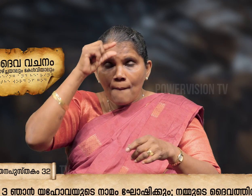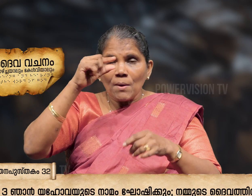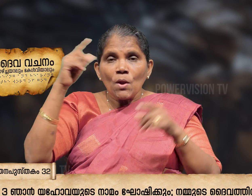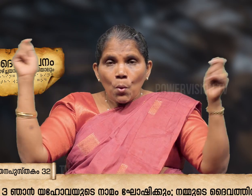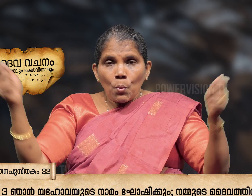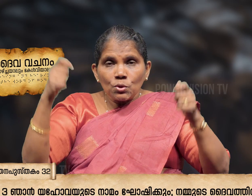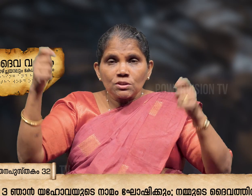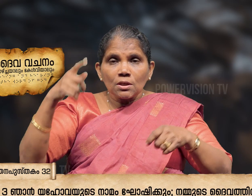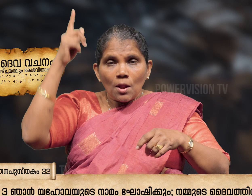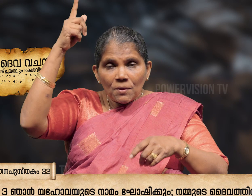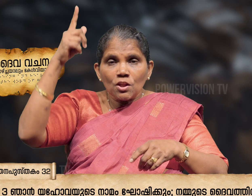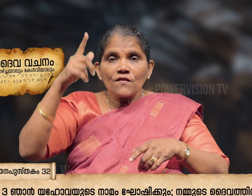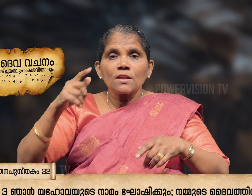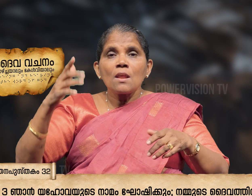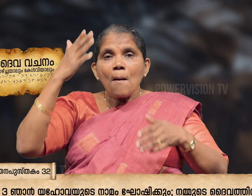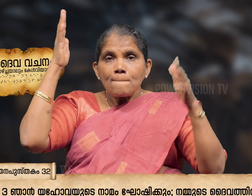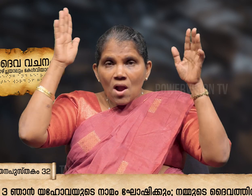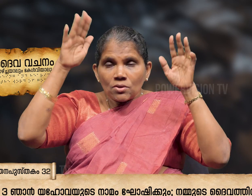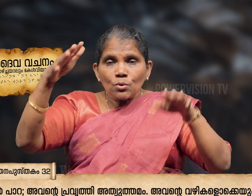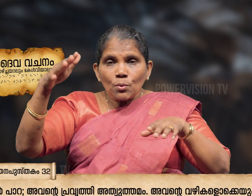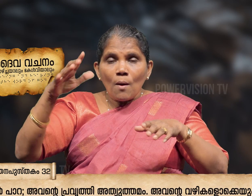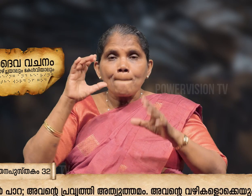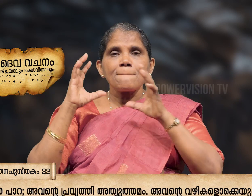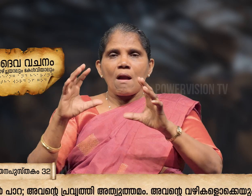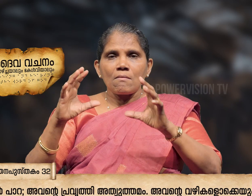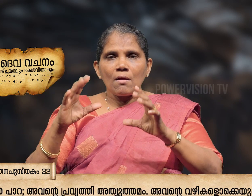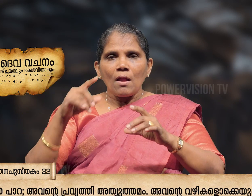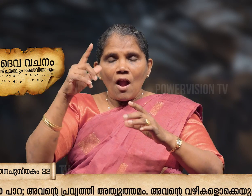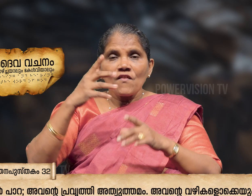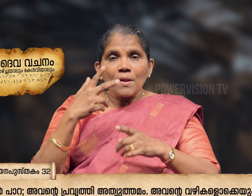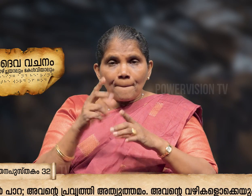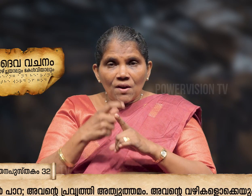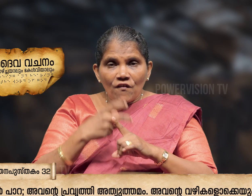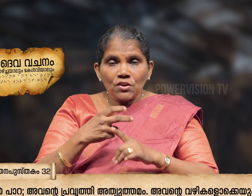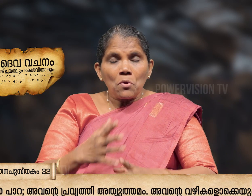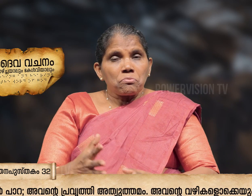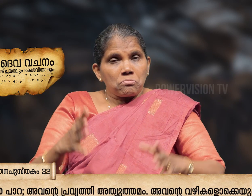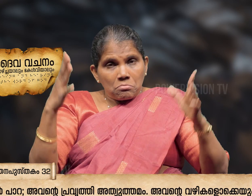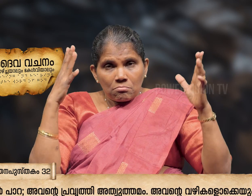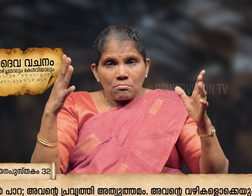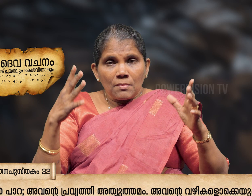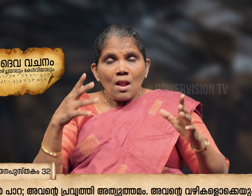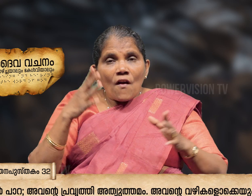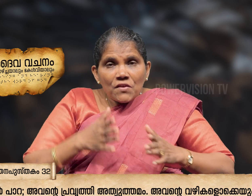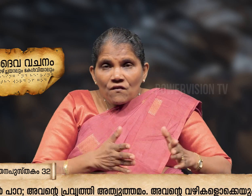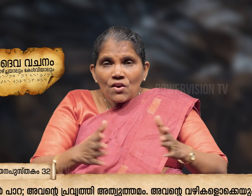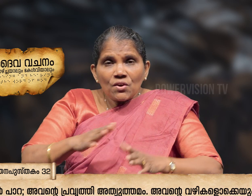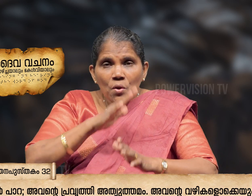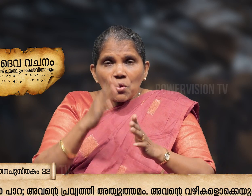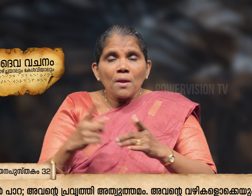നമ്മുടെ ദൈവത്തിന് മഹത്വം കൊടുപ്പീൻ. അവൻ പാറ, അവന്റെ പ്രവൃത്തി അത്യുത്തമം, അവന്റെ വഴികളൊക്കെയും